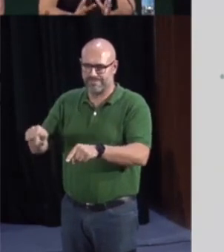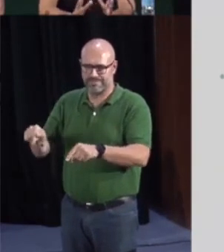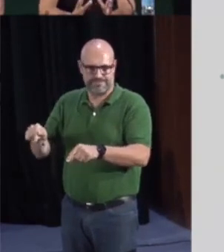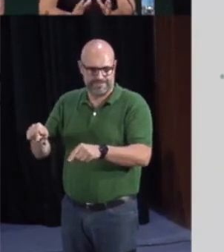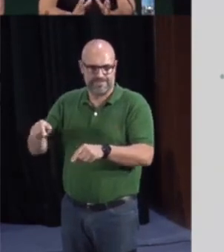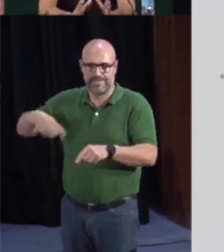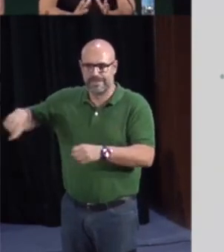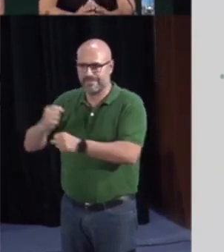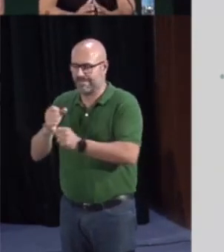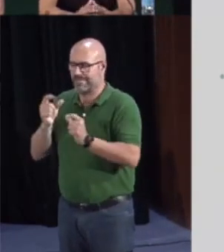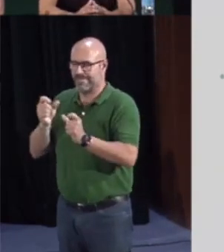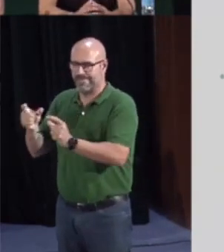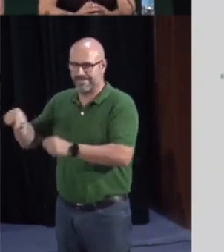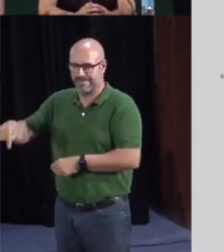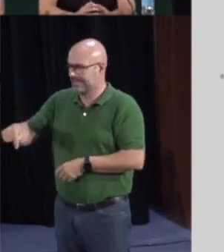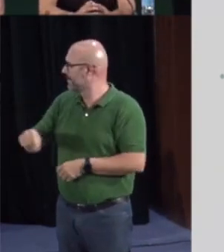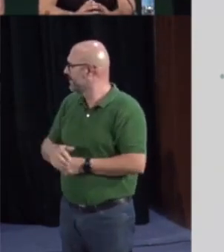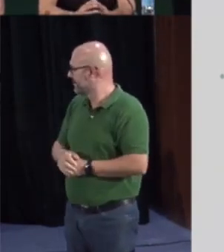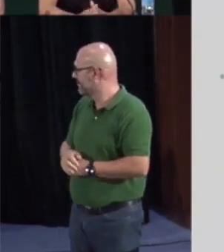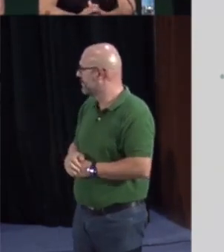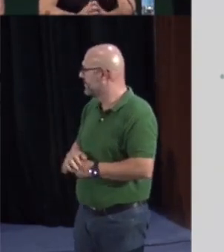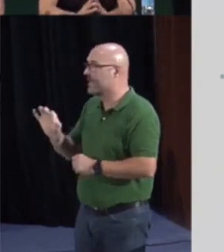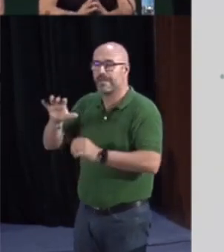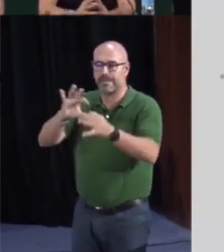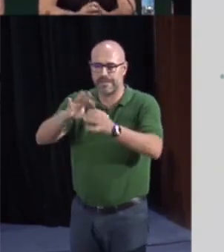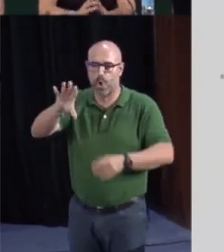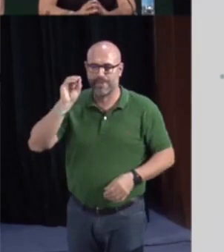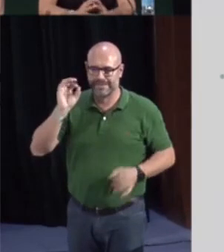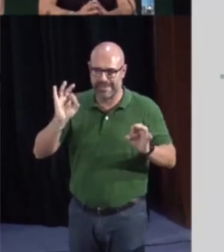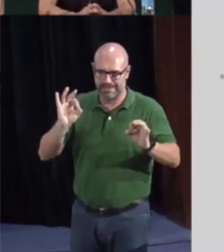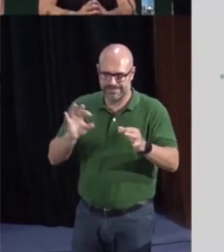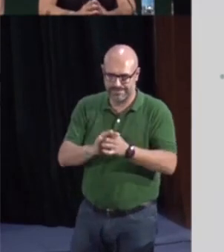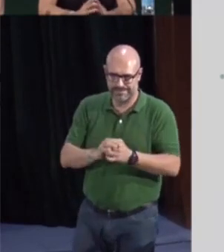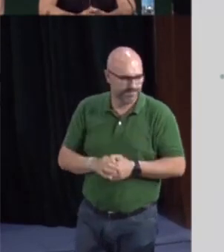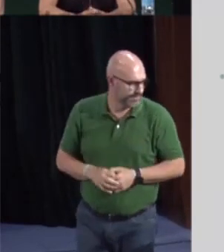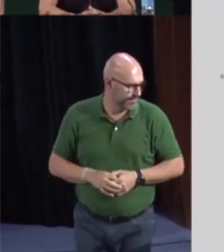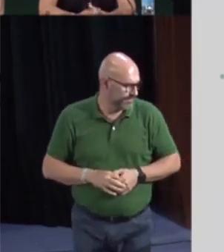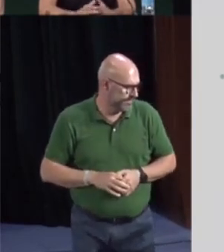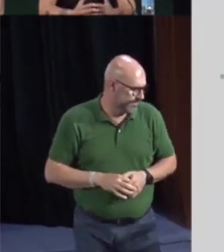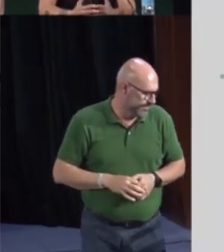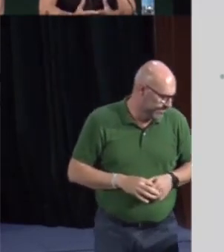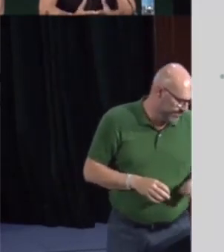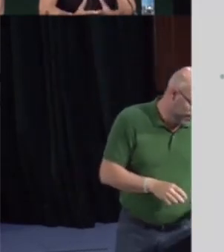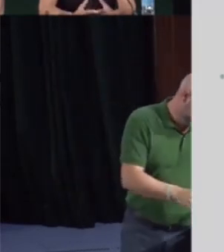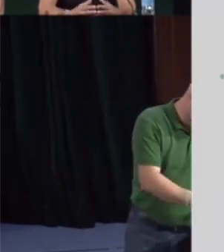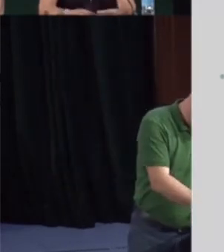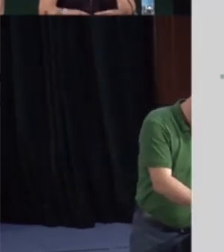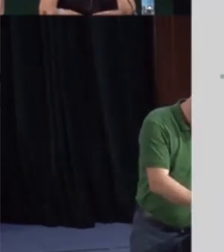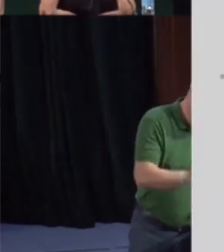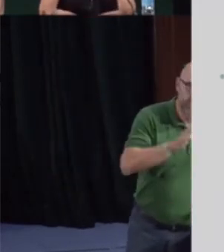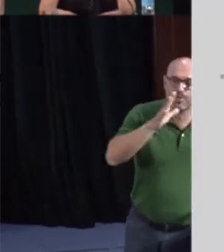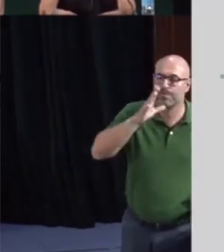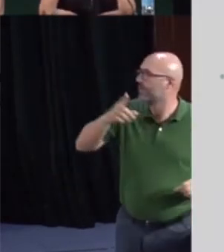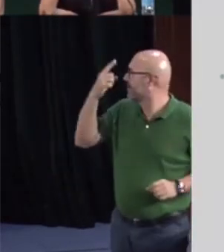por último, en esta primera parte, valorar o darle la importancia que requiere la comprensión en la